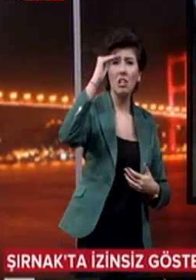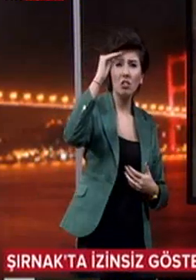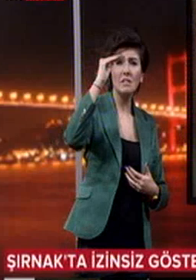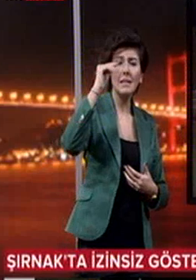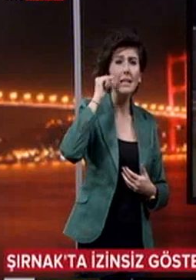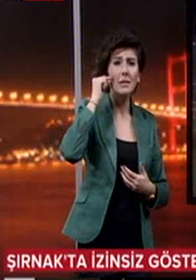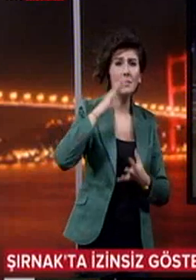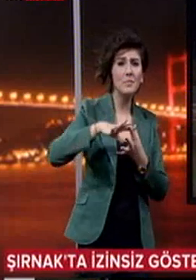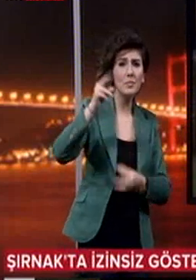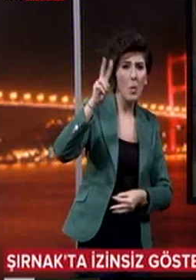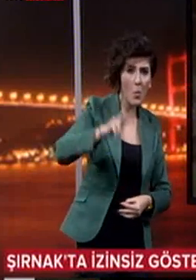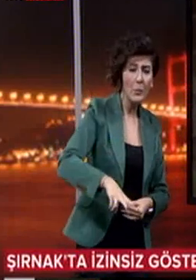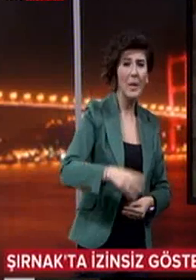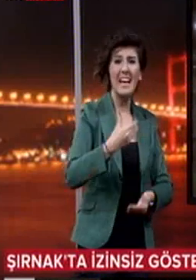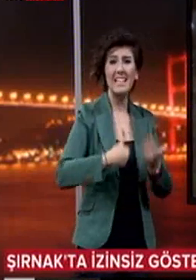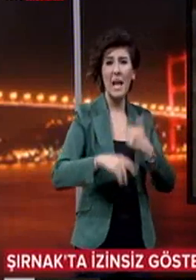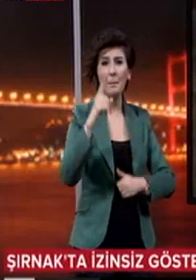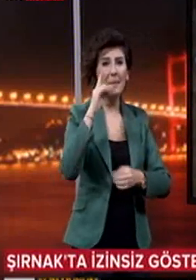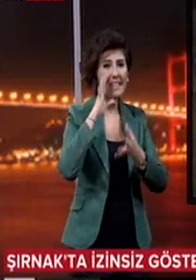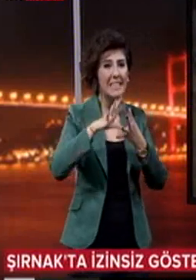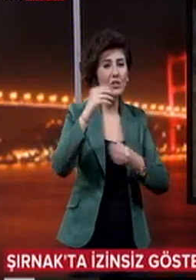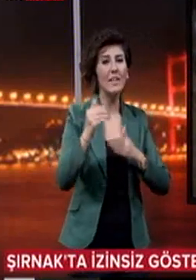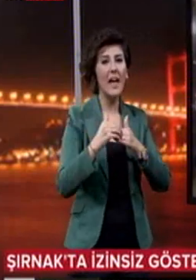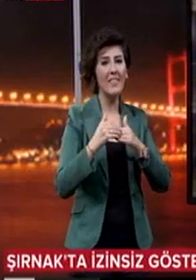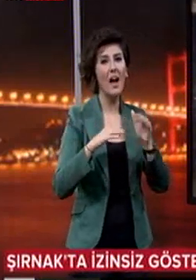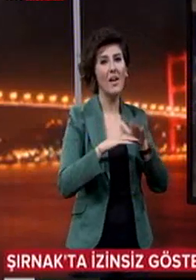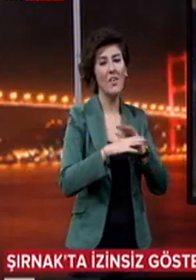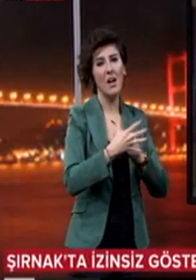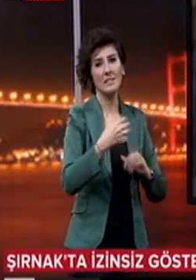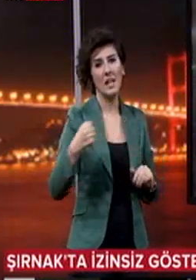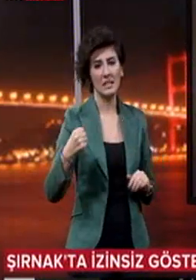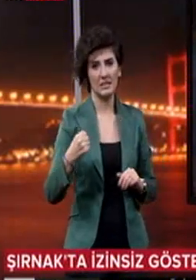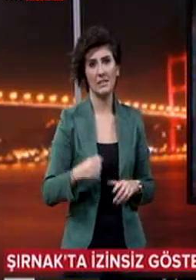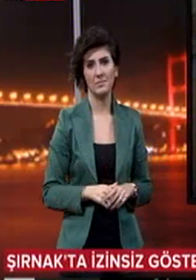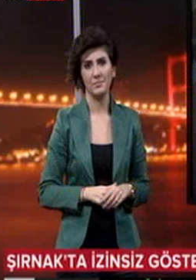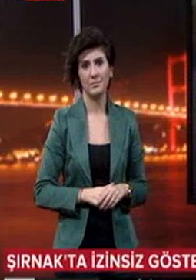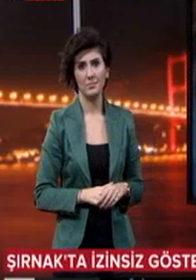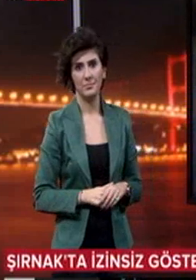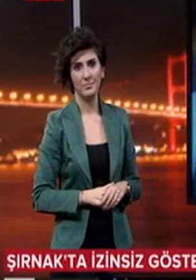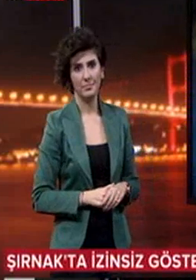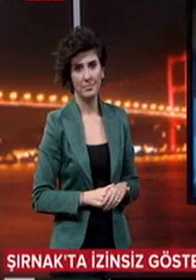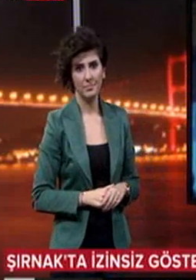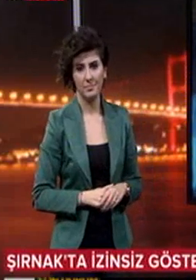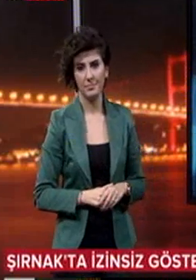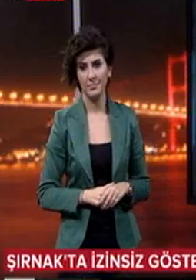Ümit Kurt hayatını kaybetti. Yaralanan bir kişi de tedavi altına alındı.